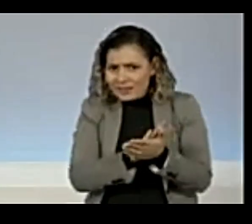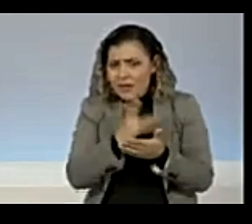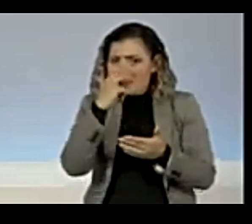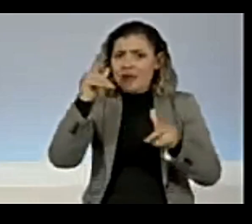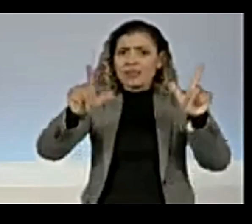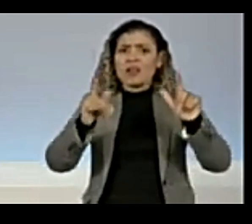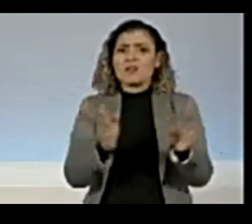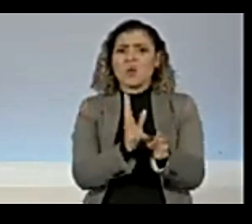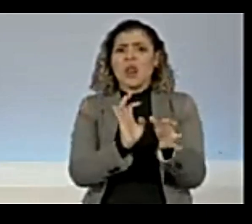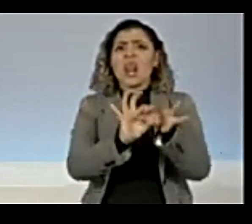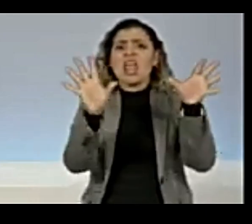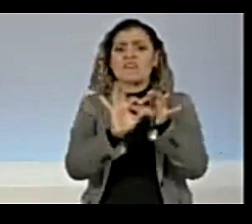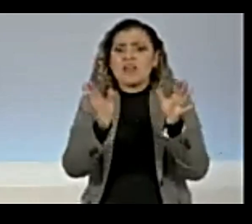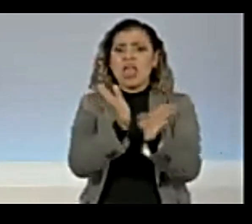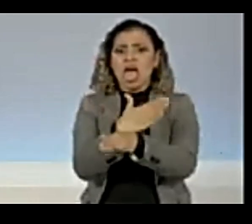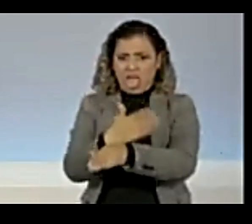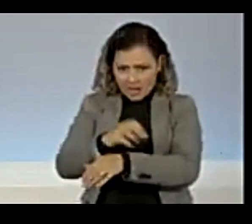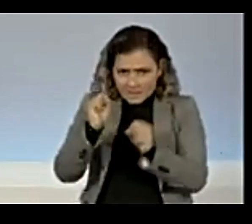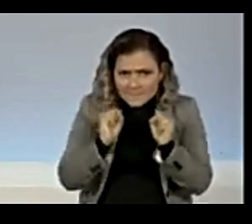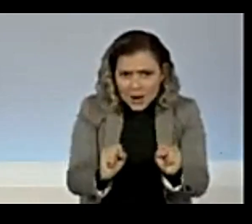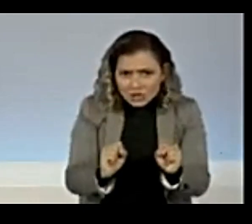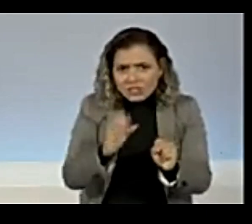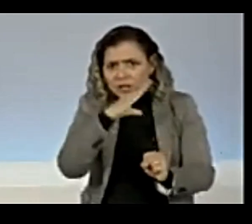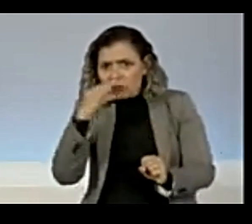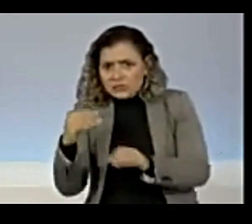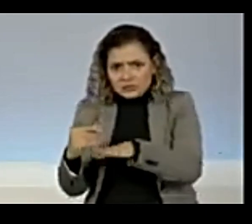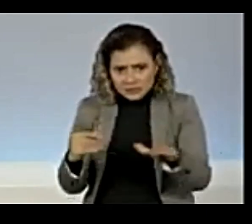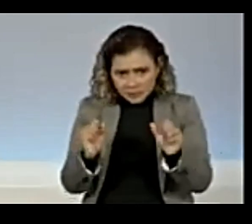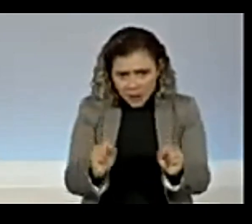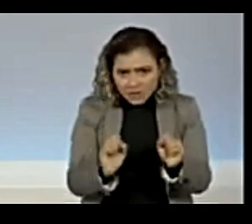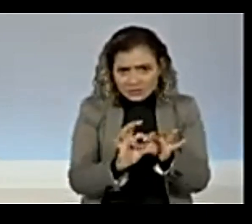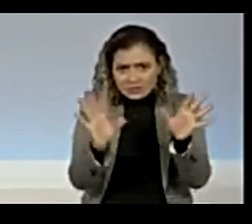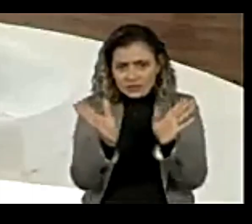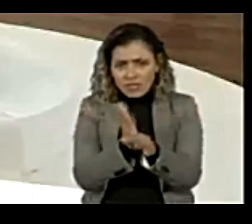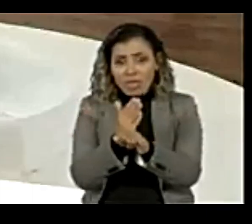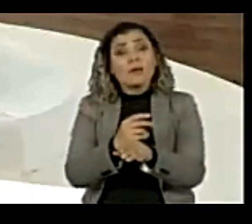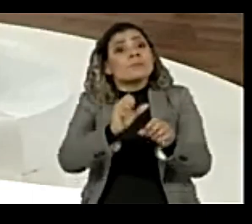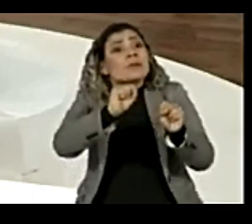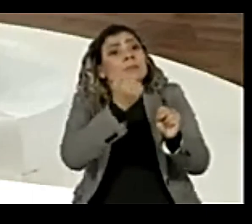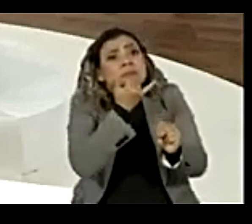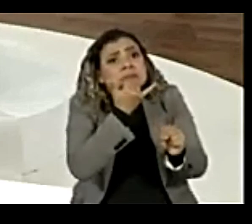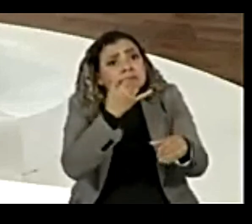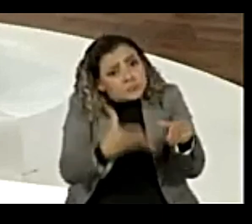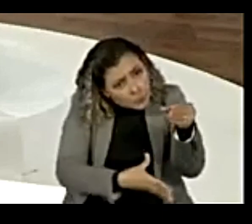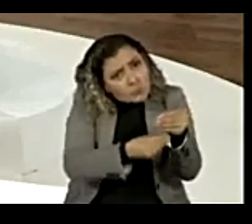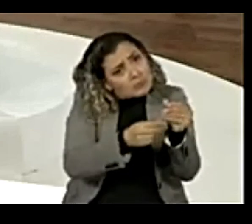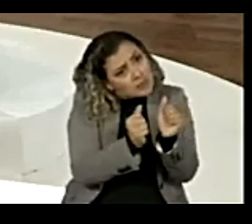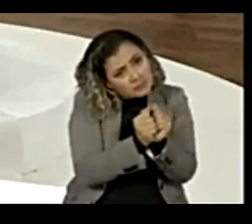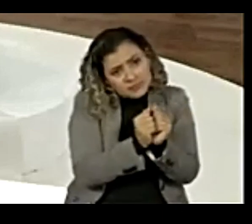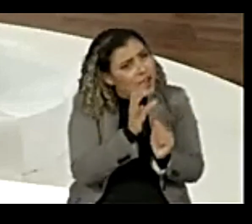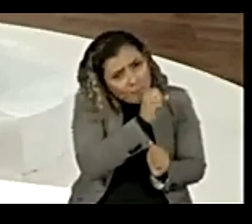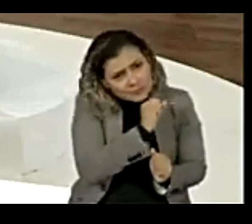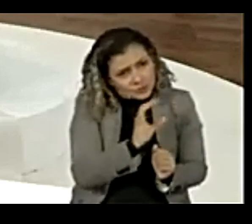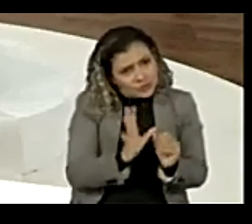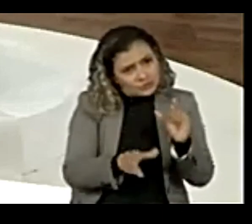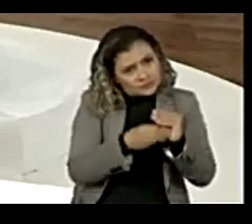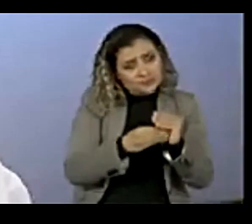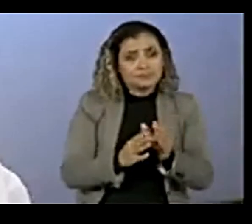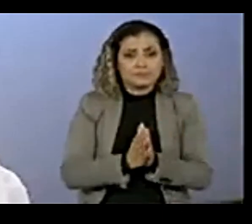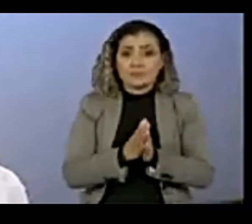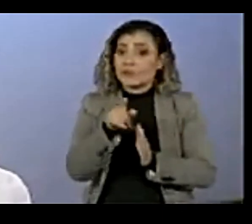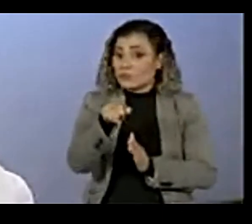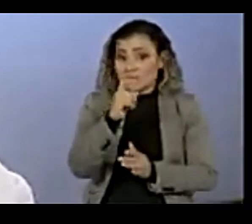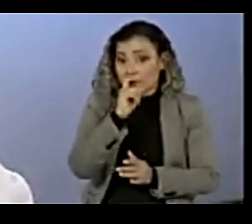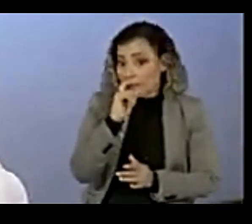entrega na formação das crianças e adolescentes? Marilis, deixa eu só complementar ainda uma pergunta sobre isso. Você não é